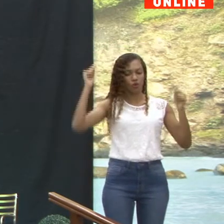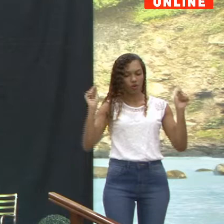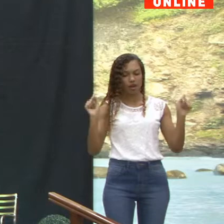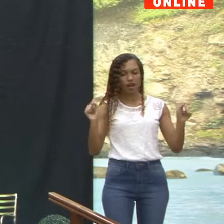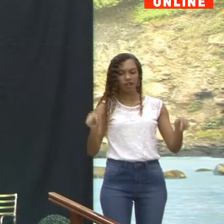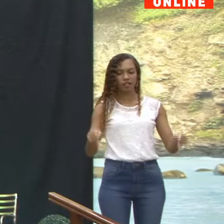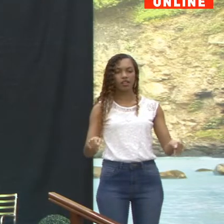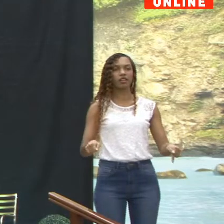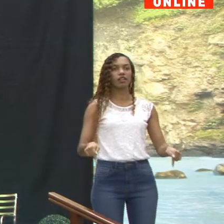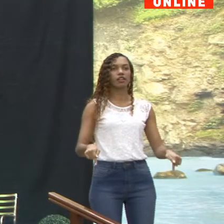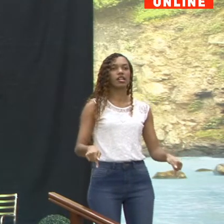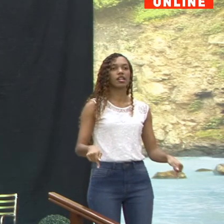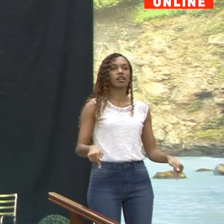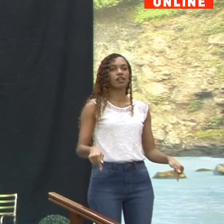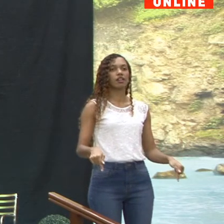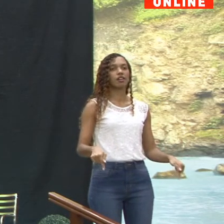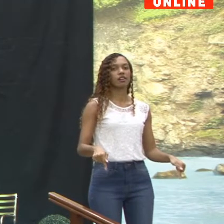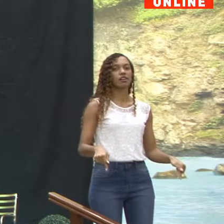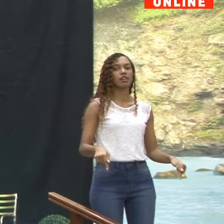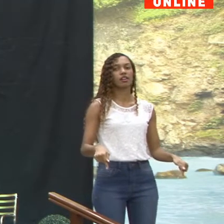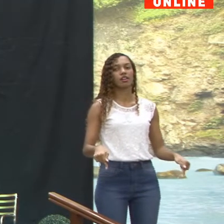Espírito aqui.